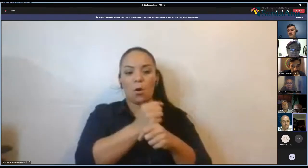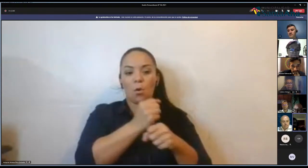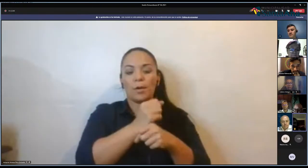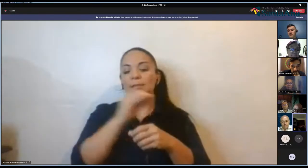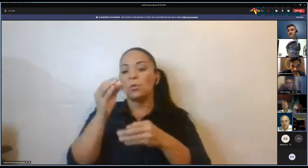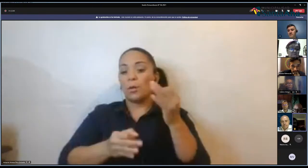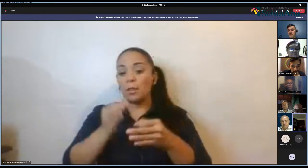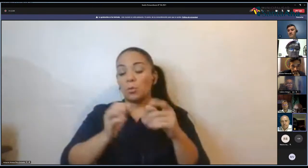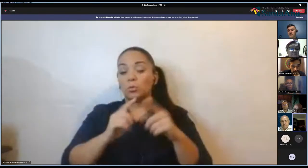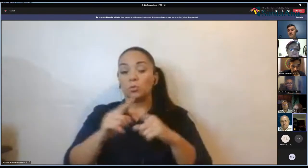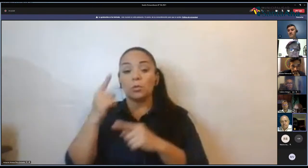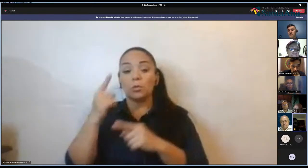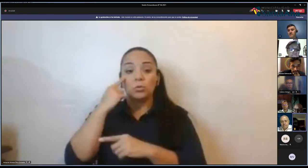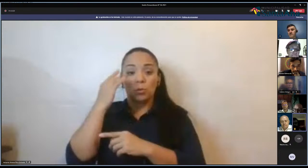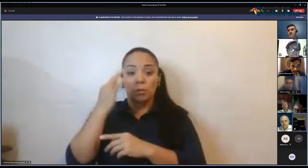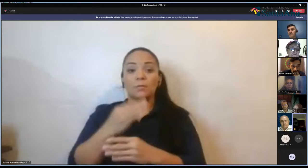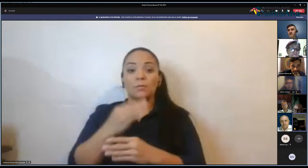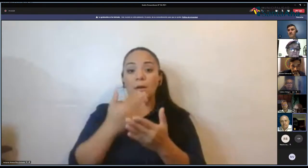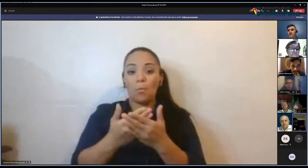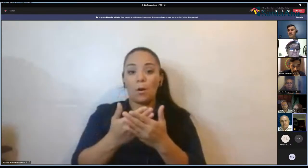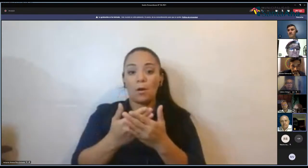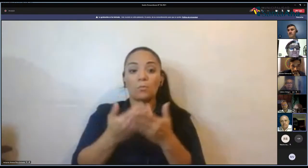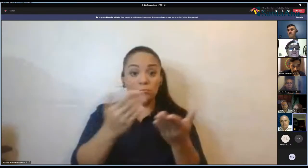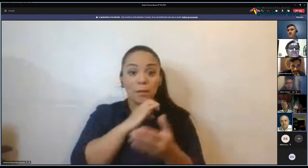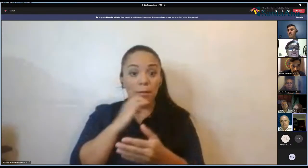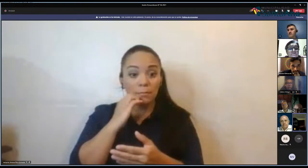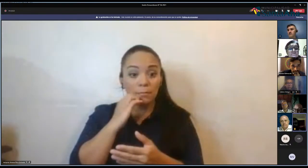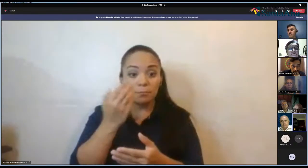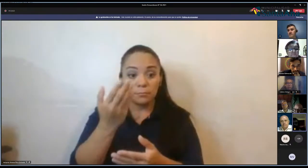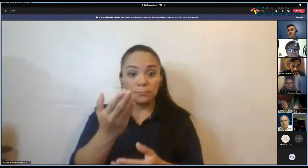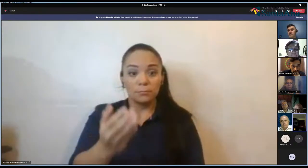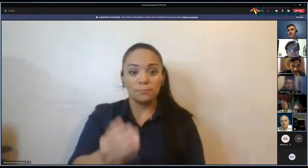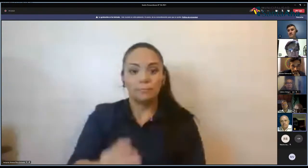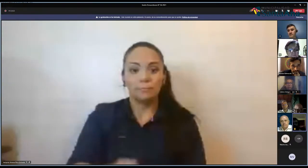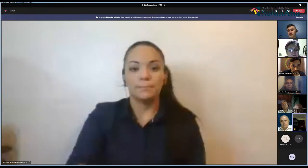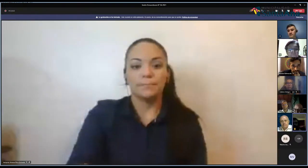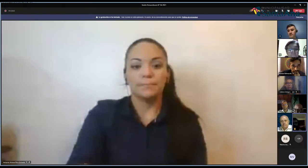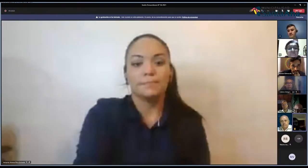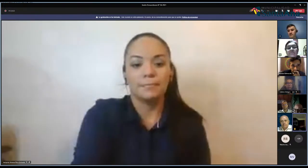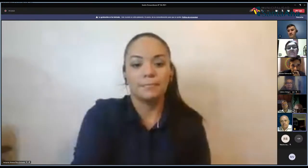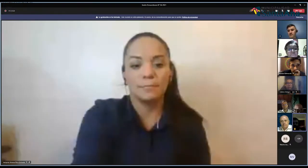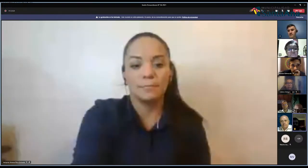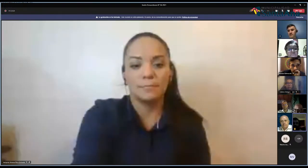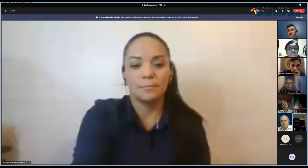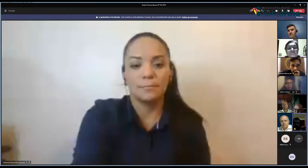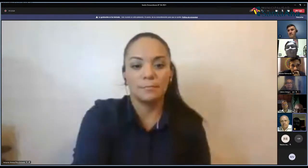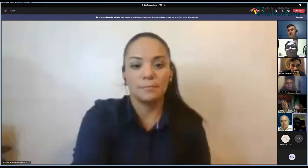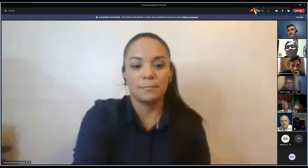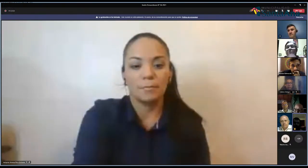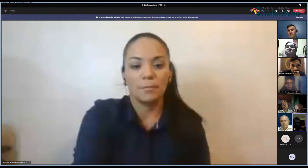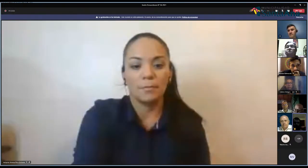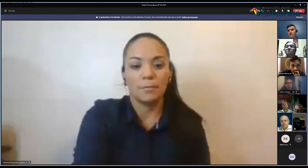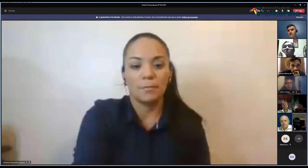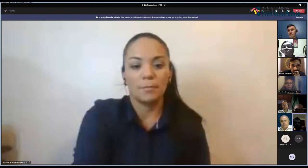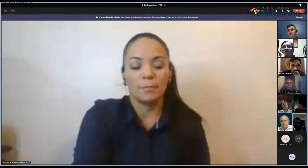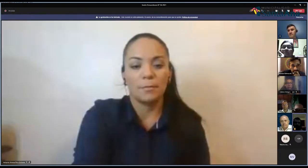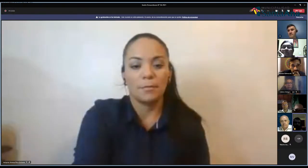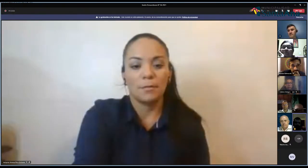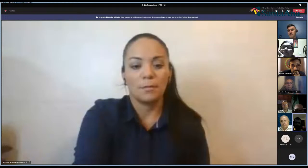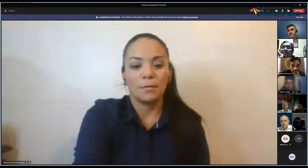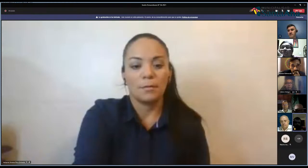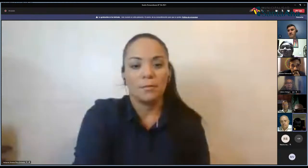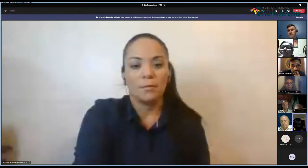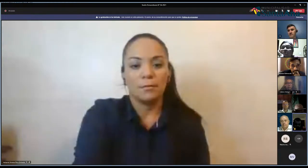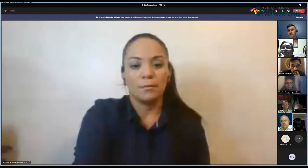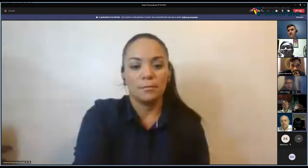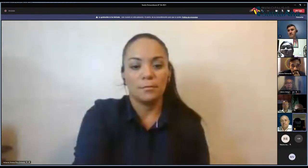considero que sería bueno también trasladarlo el departamento legal para delatar porque probablemente en la comisión de jurídico se vaya a pedir el criterio del